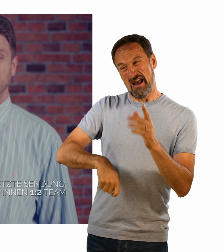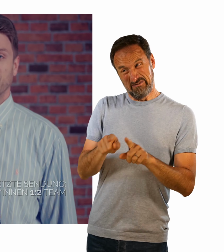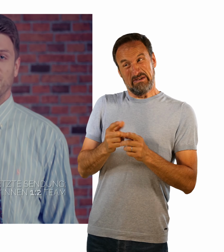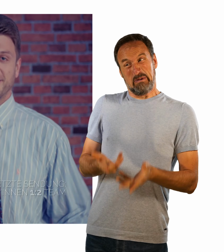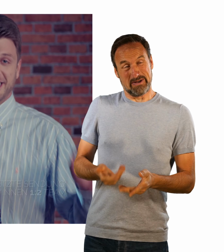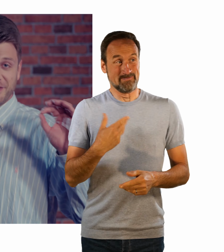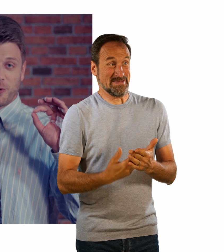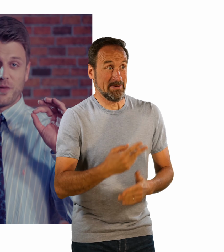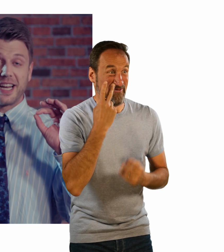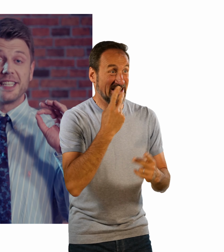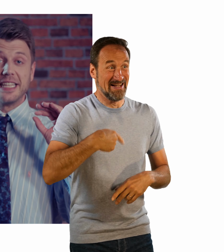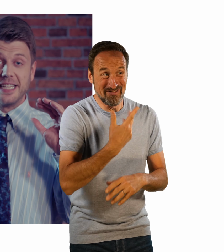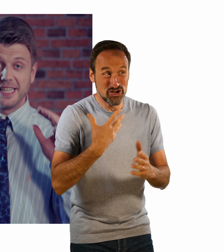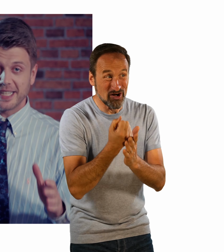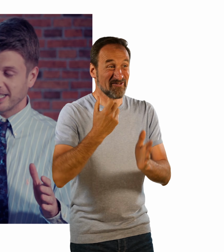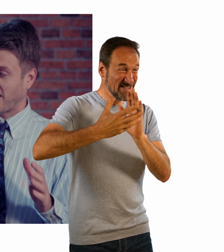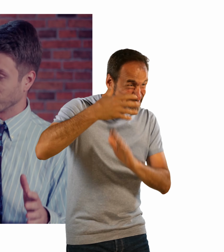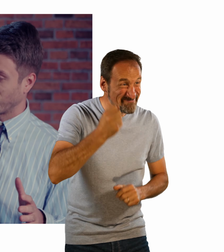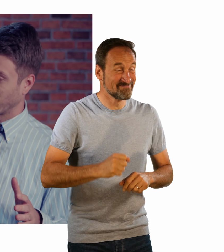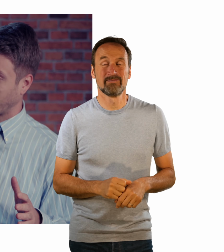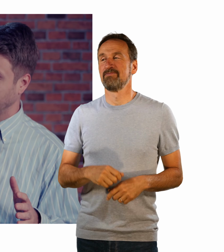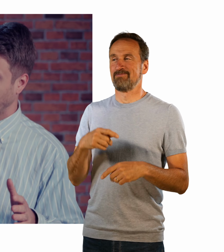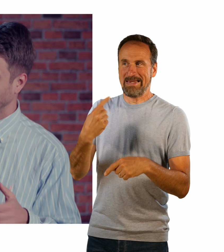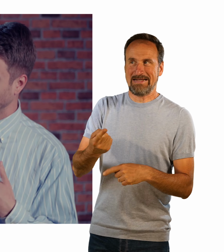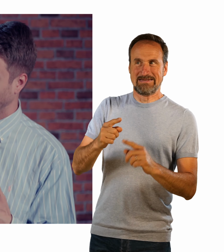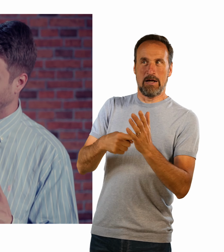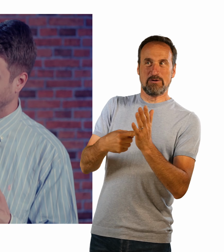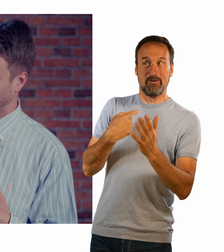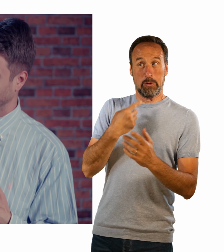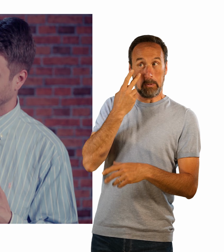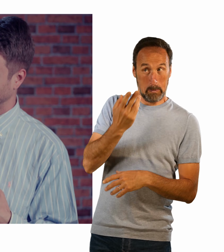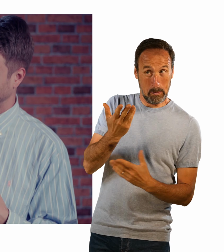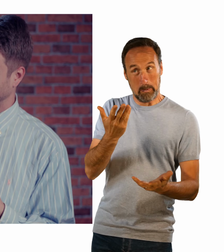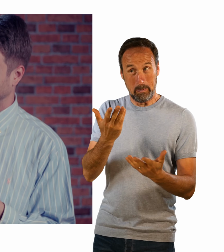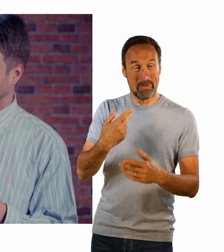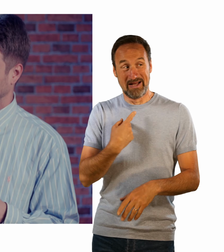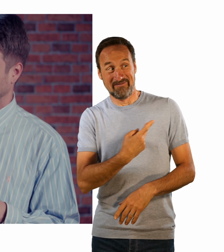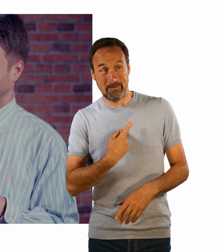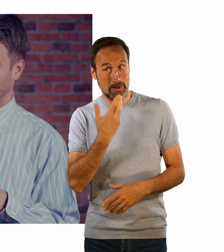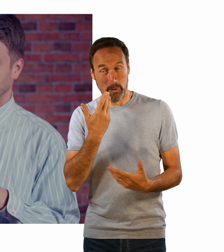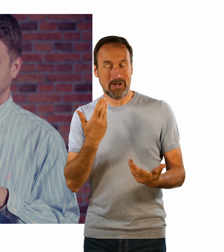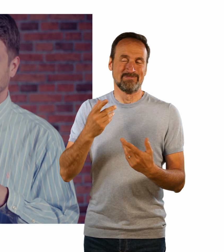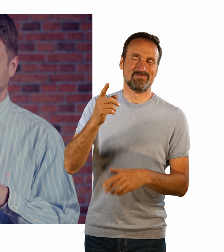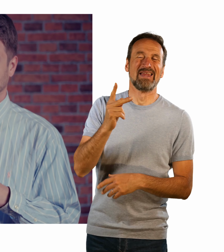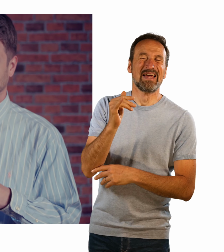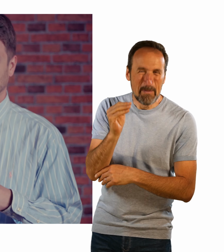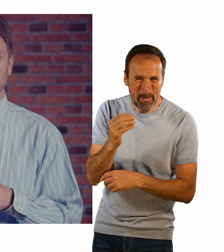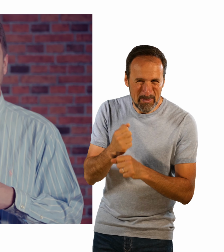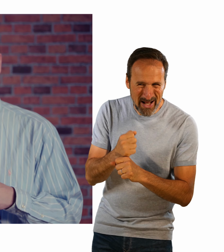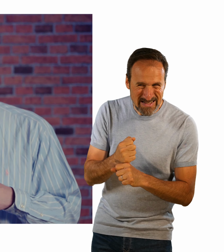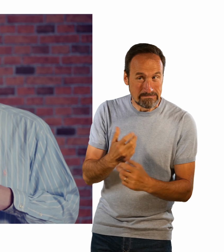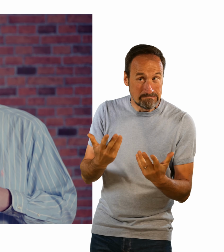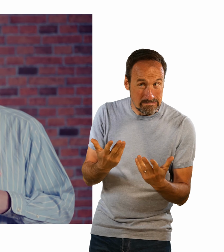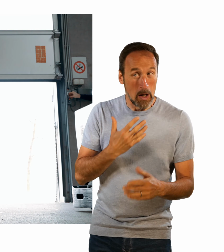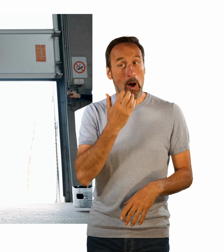heute gewinnen. Und deswegen gucken wir gleich in die nächste Herausforderung rein, die aber nicht wir beide gemacht haben. Sondern Kim Mukwenko. Genau, hoffentlich hat sie gewonnen und einen